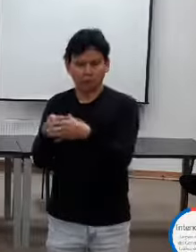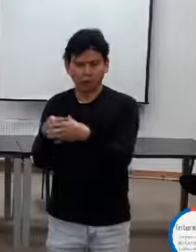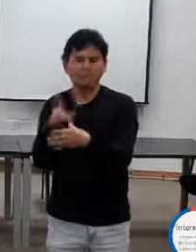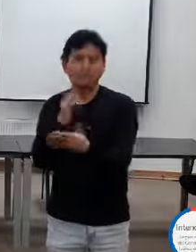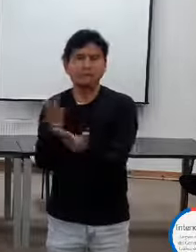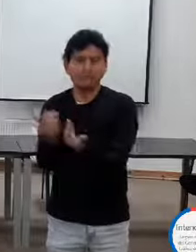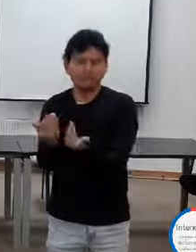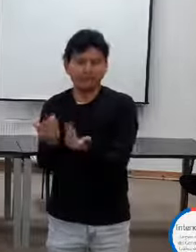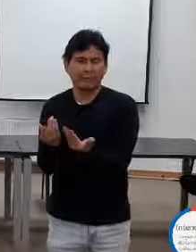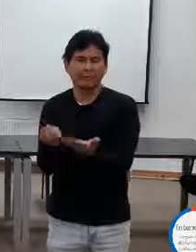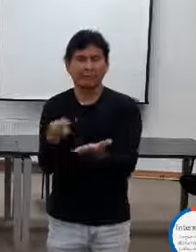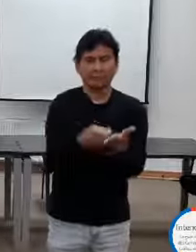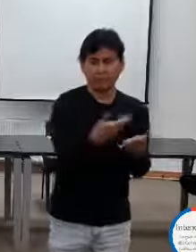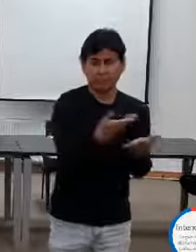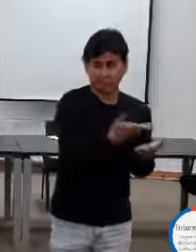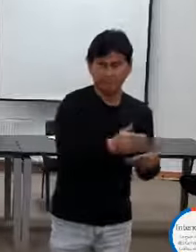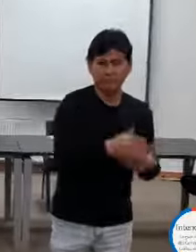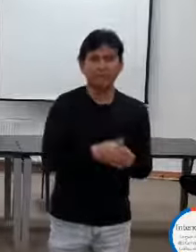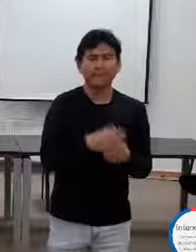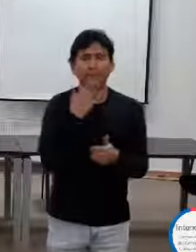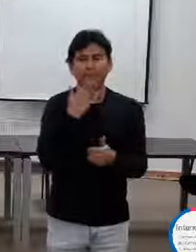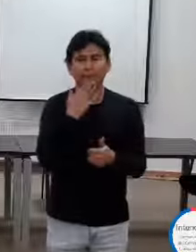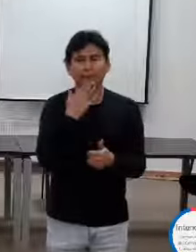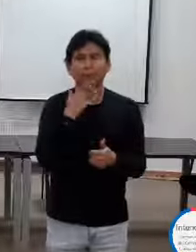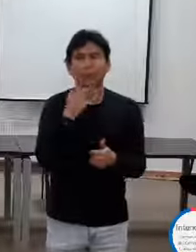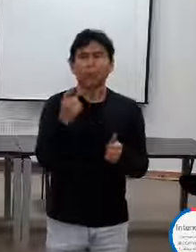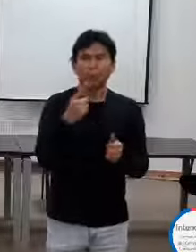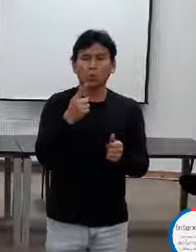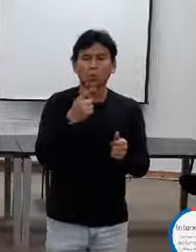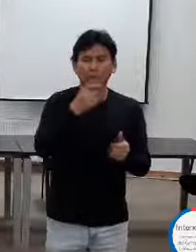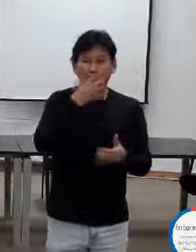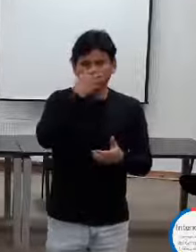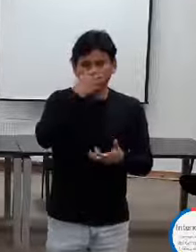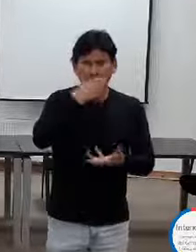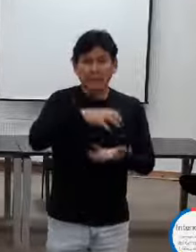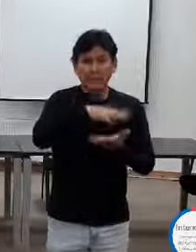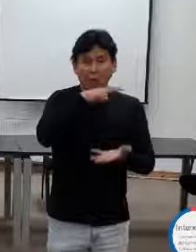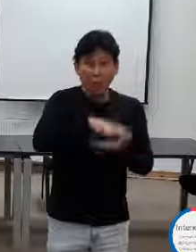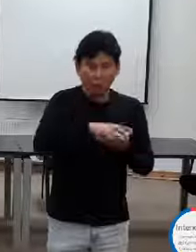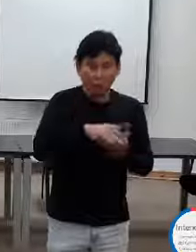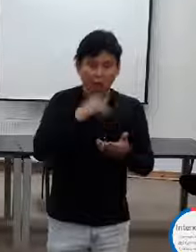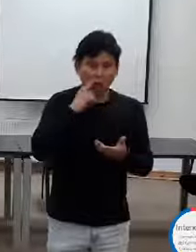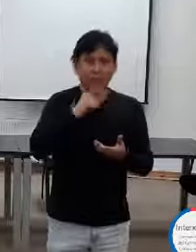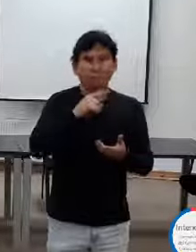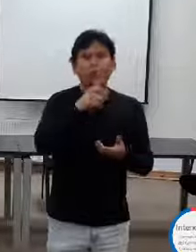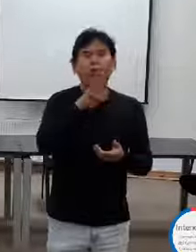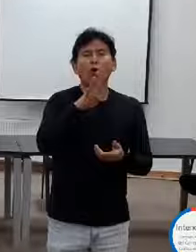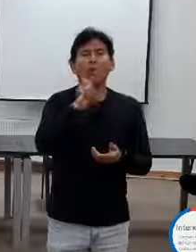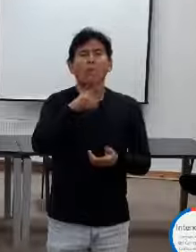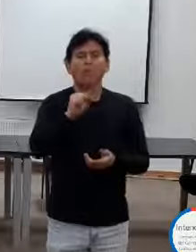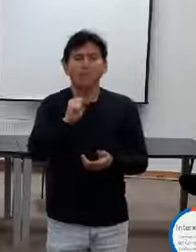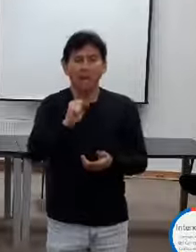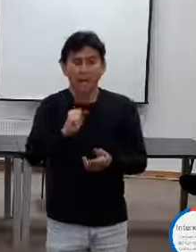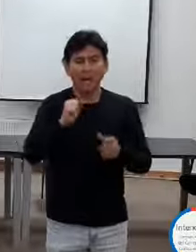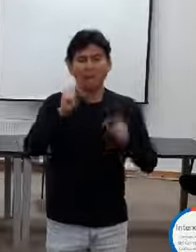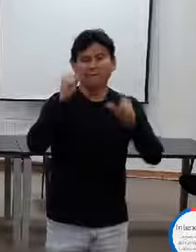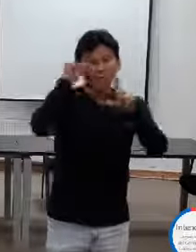concejales de la comuna. Entre ellos tenemos un ventilador de transporte, bombas de infusión, video